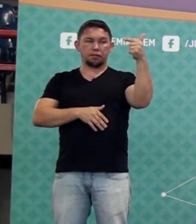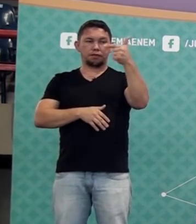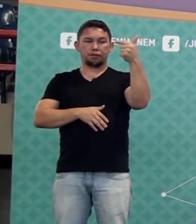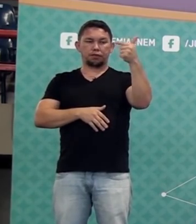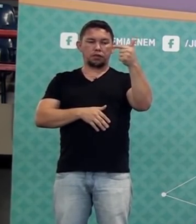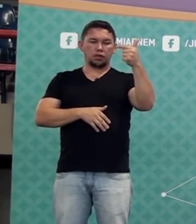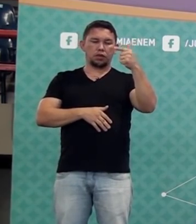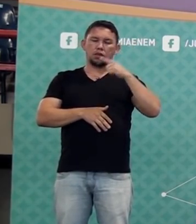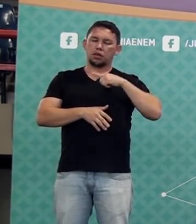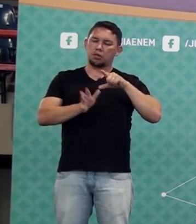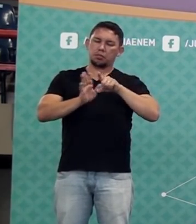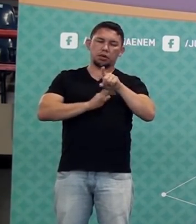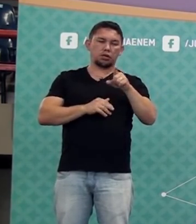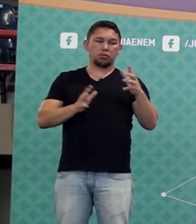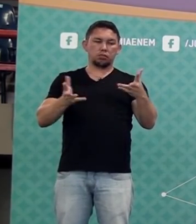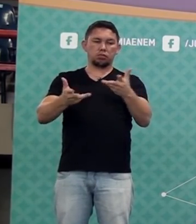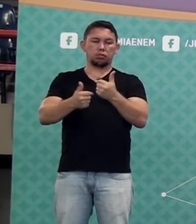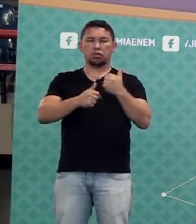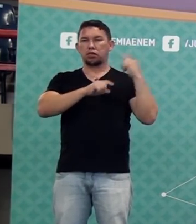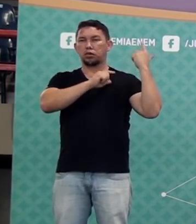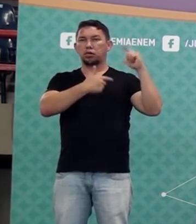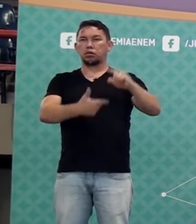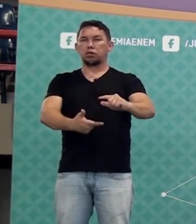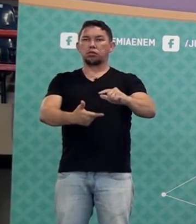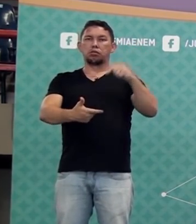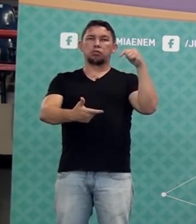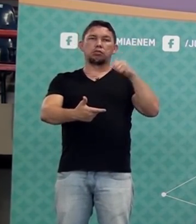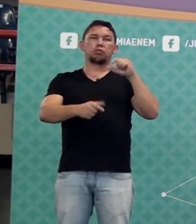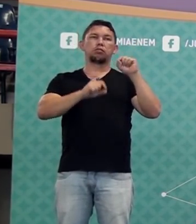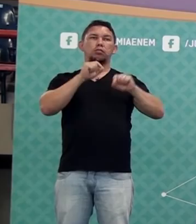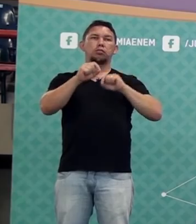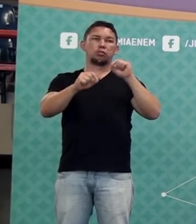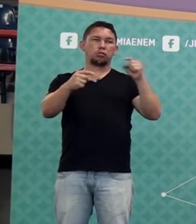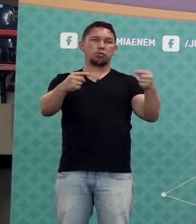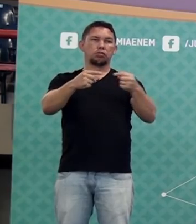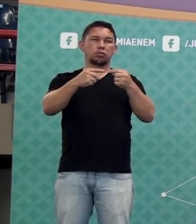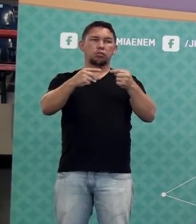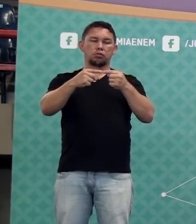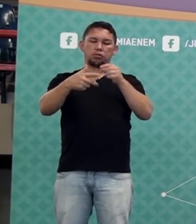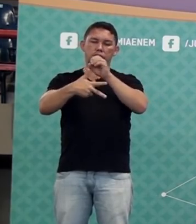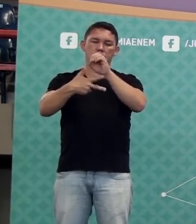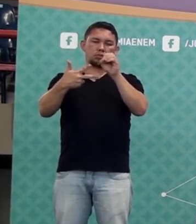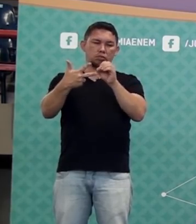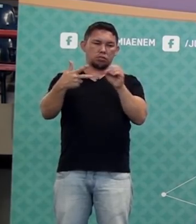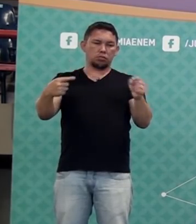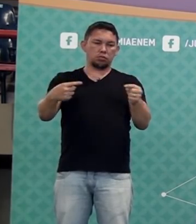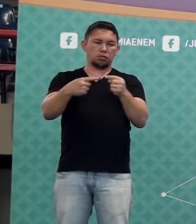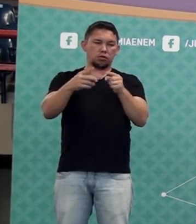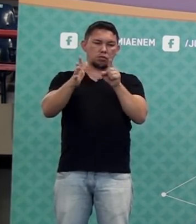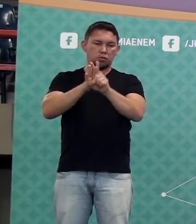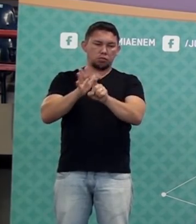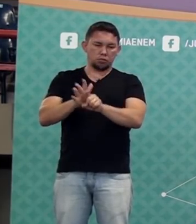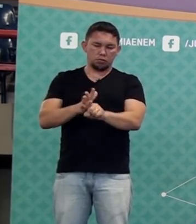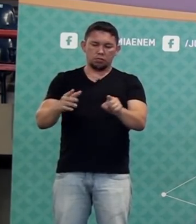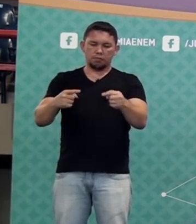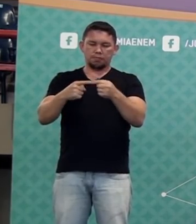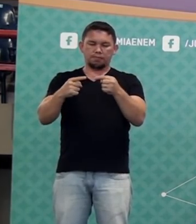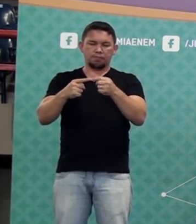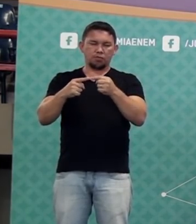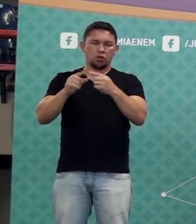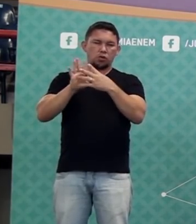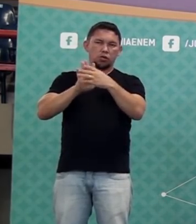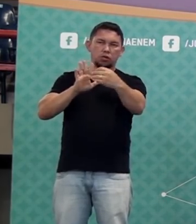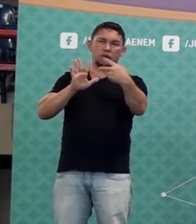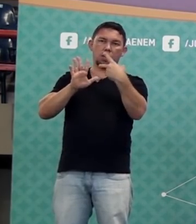uma questão clássica, tradicionalíssima. A gente sempre espera que na prova do Enem caia alguma coisa parecida com isso